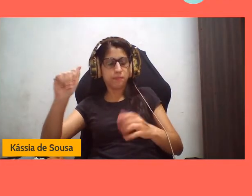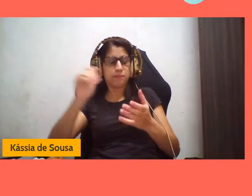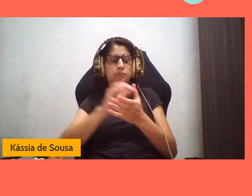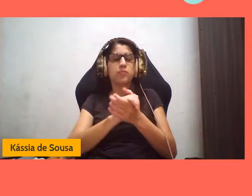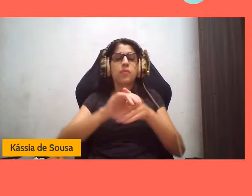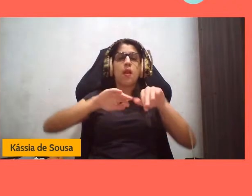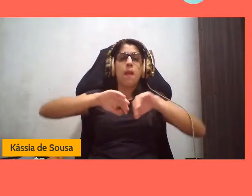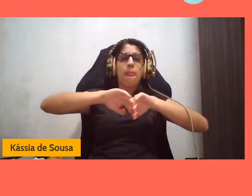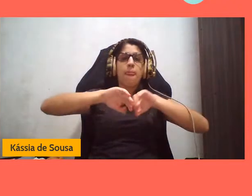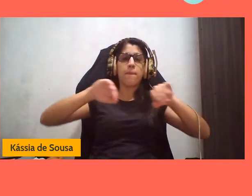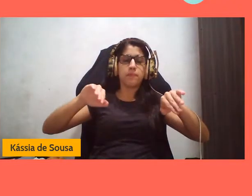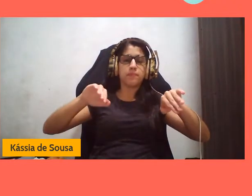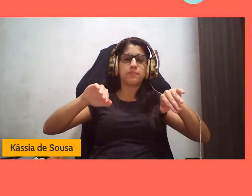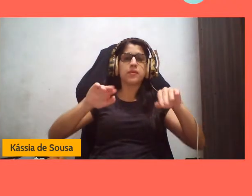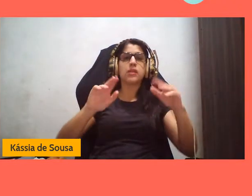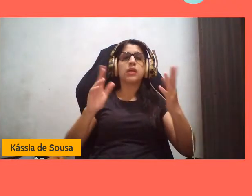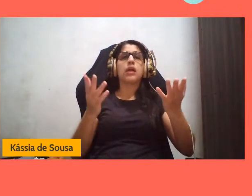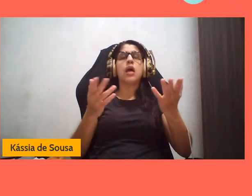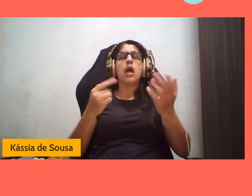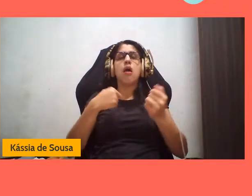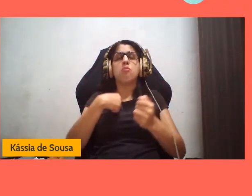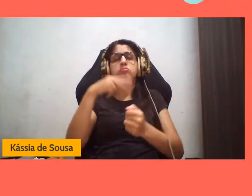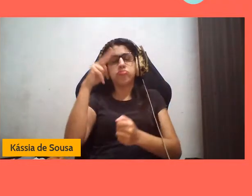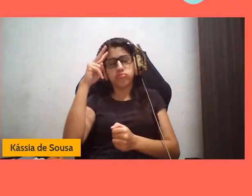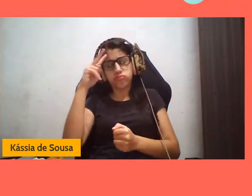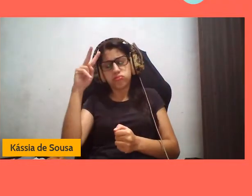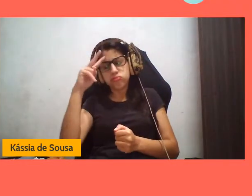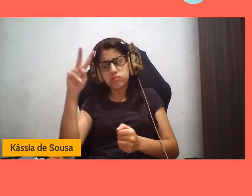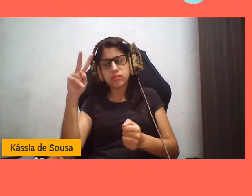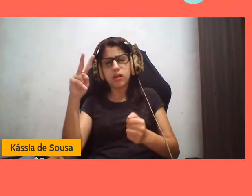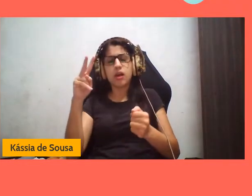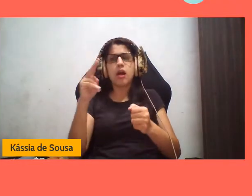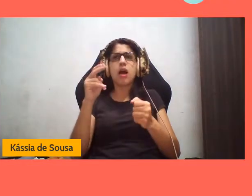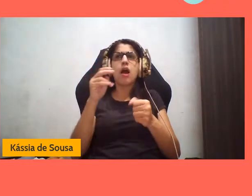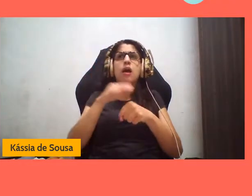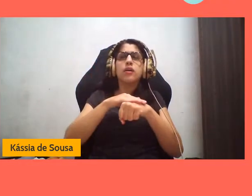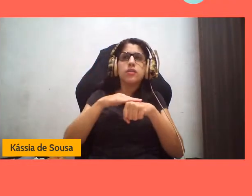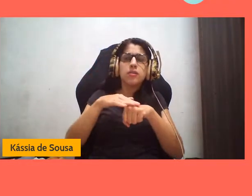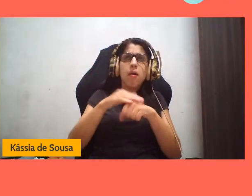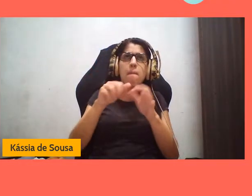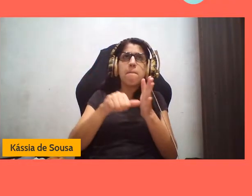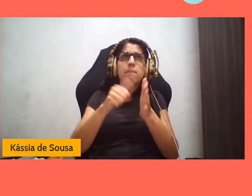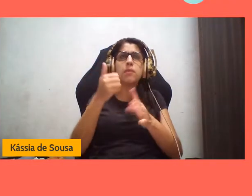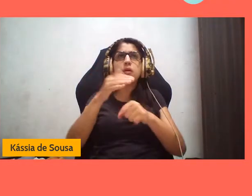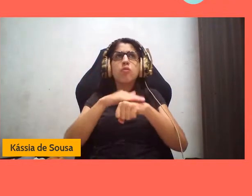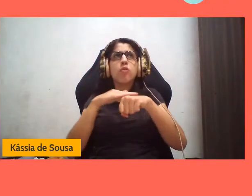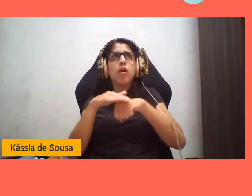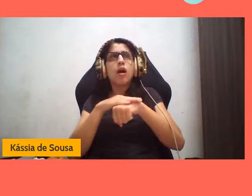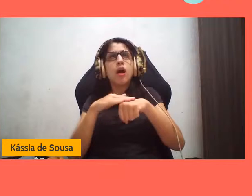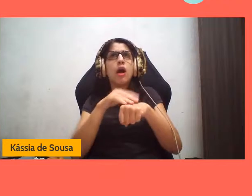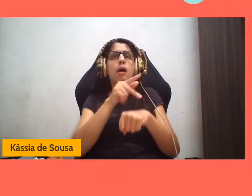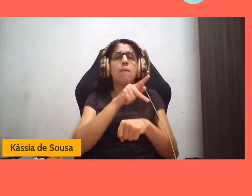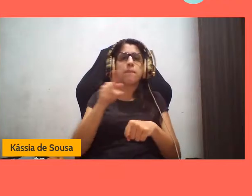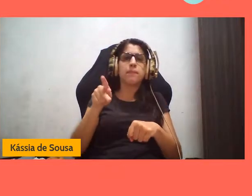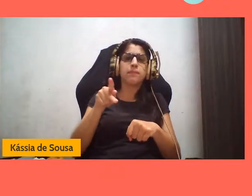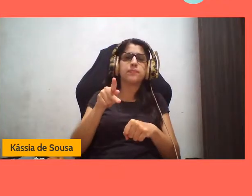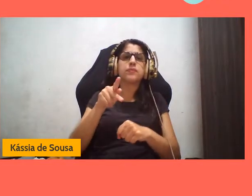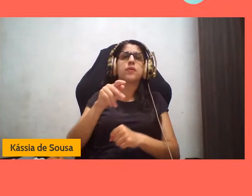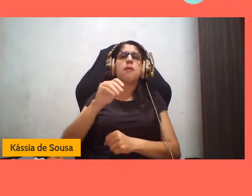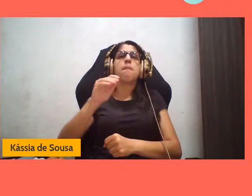acadêmica. Lembro muito bem de uma primeira conversa com o professor Berilo